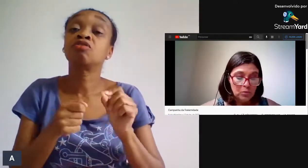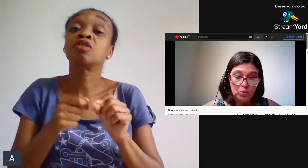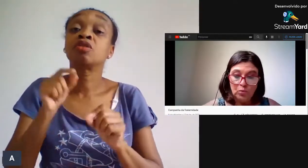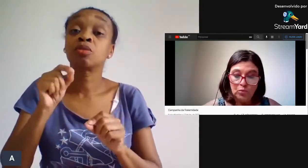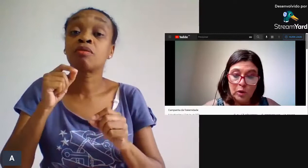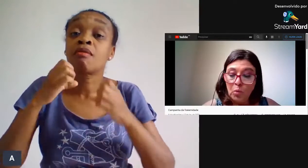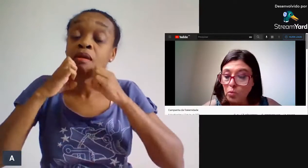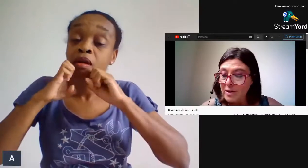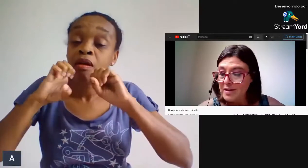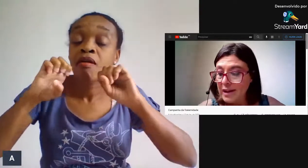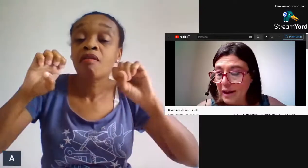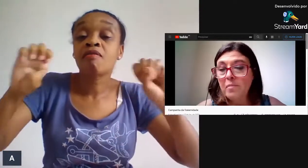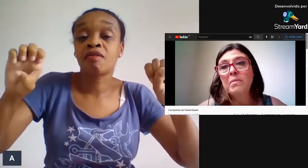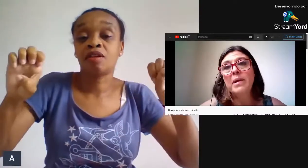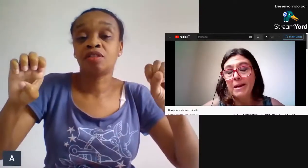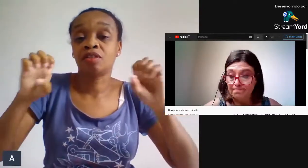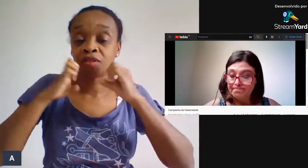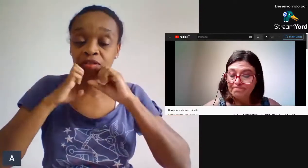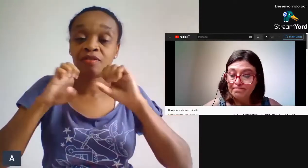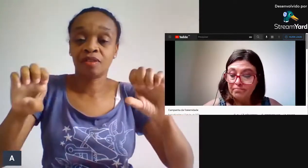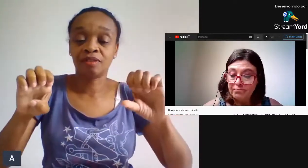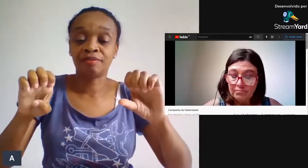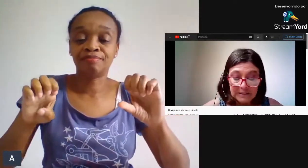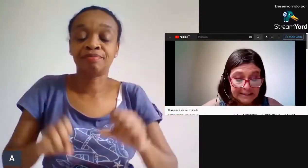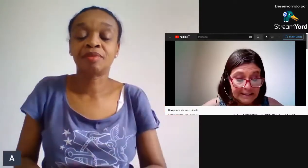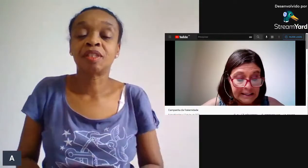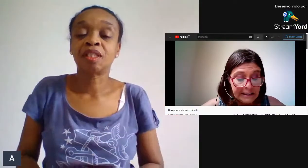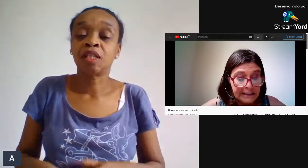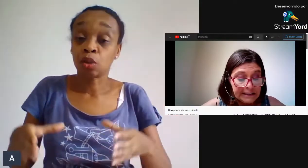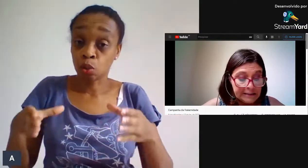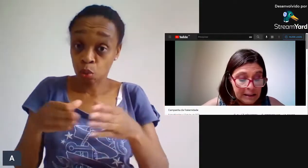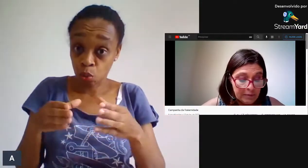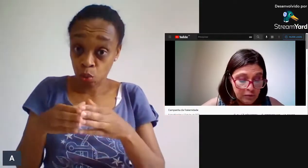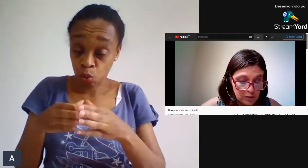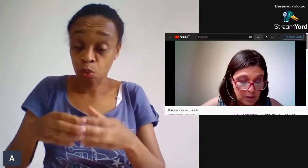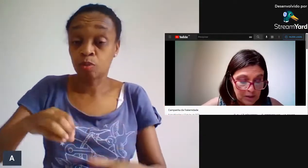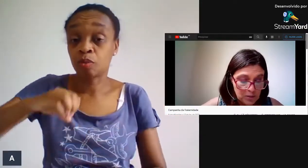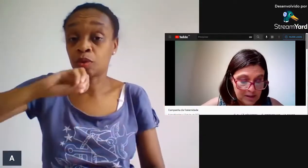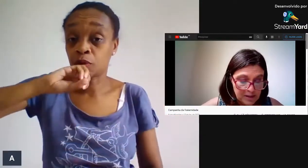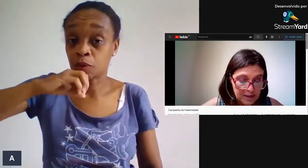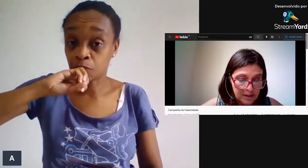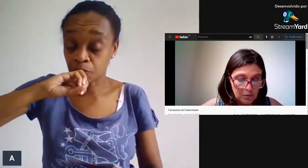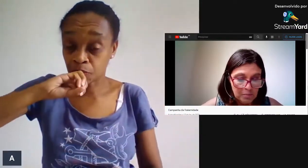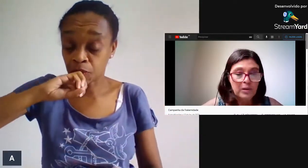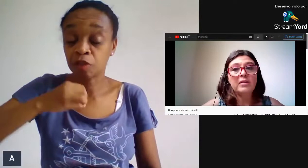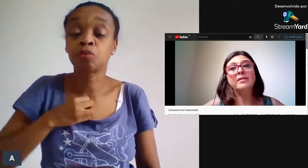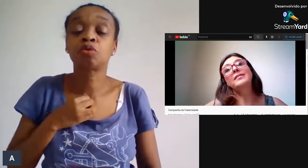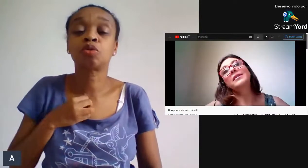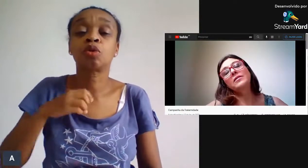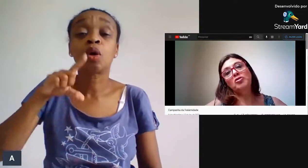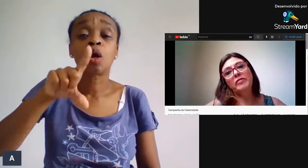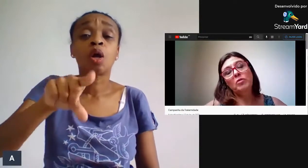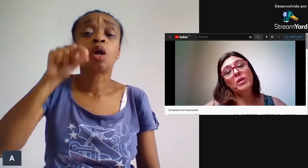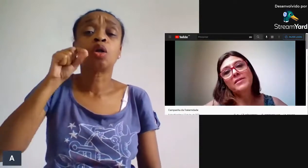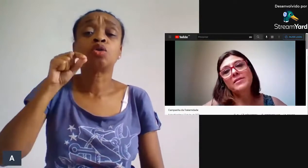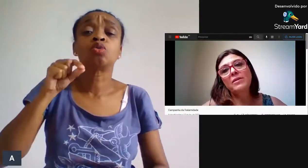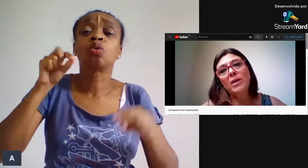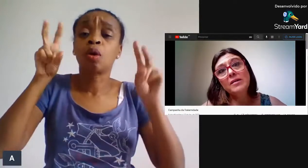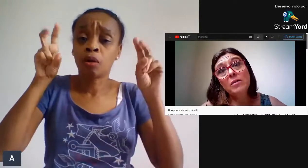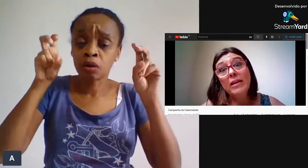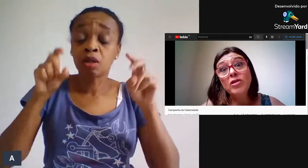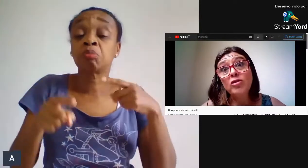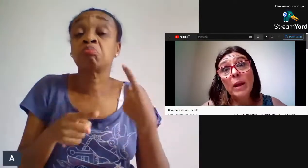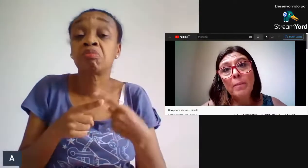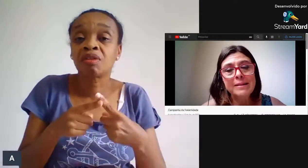campanha, segundo a CNBB, esse tema foi escolhido esse ano por causa das grandes dificuldades